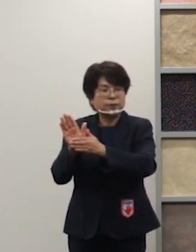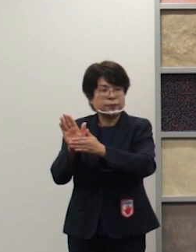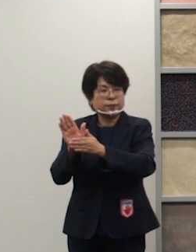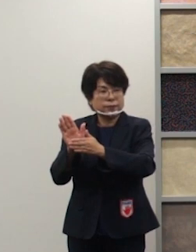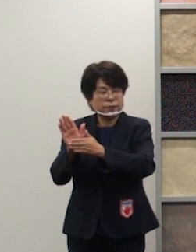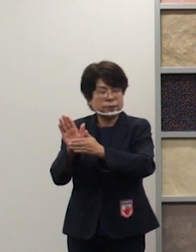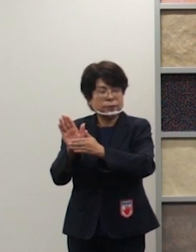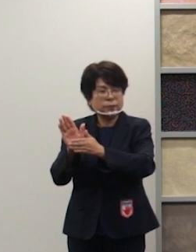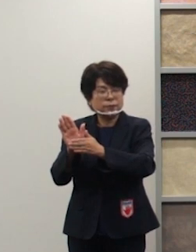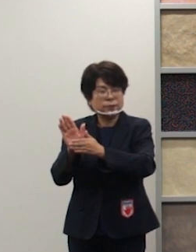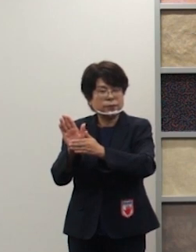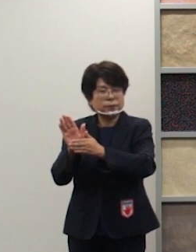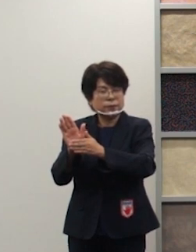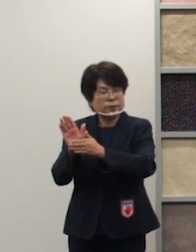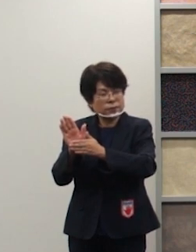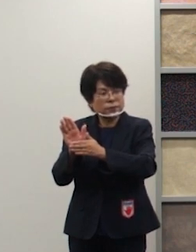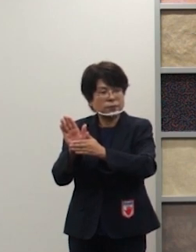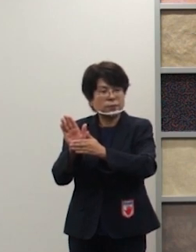なんていうんでしょう、その